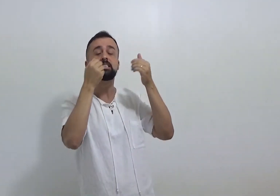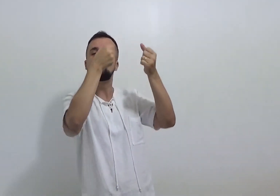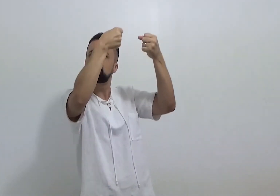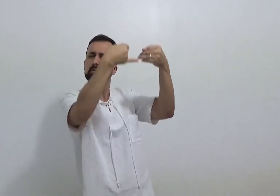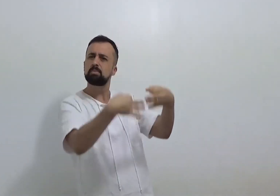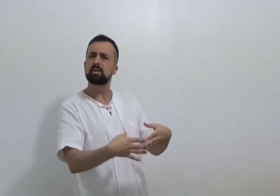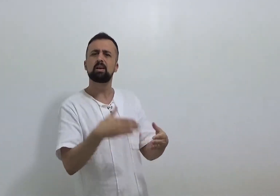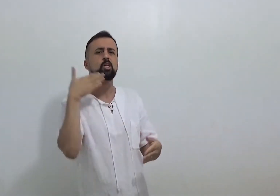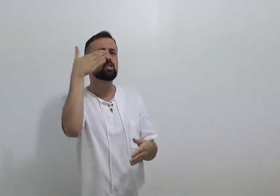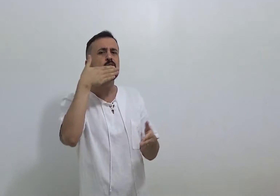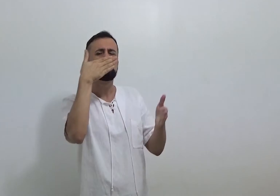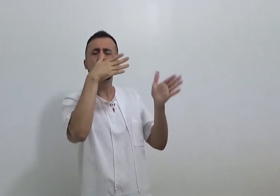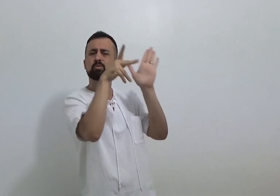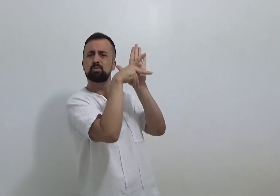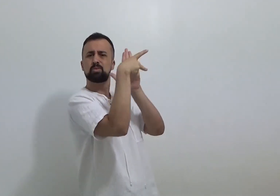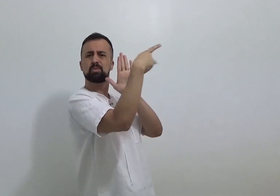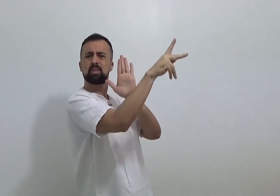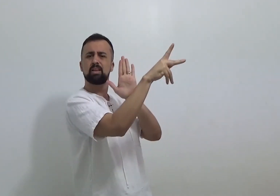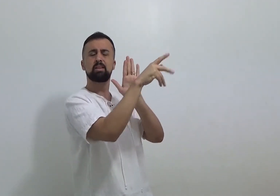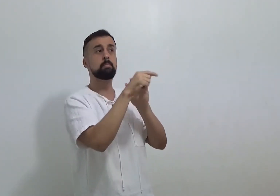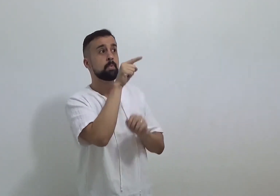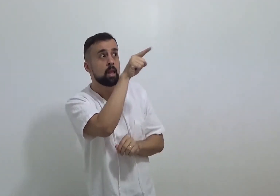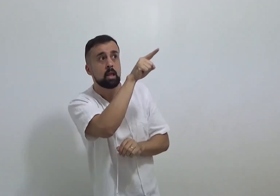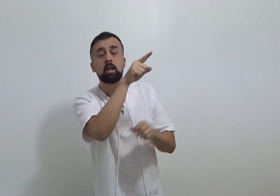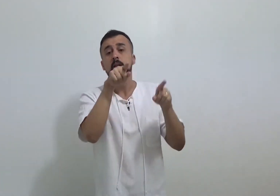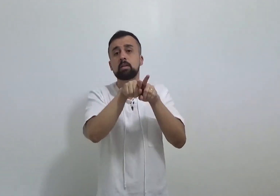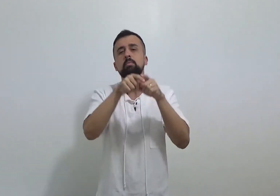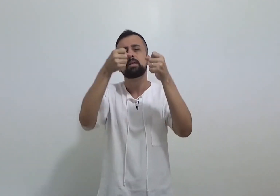explicando. É o seu discurso.